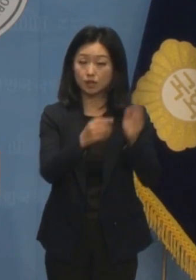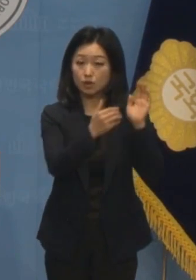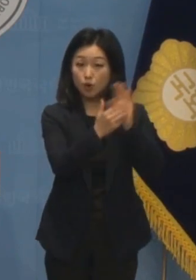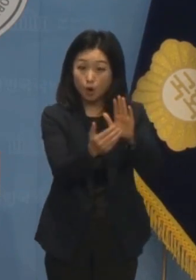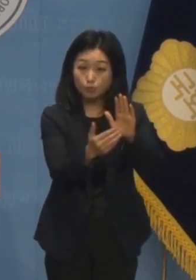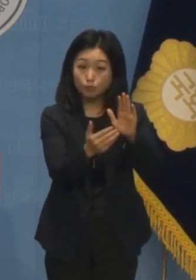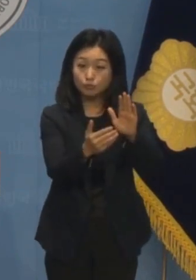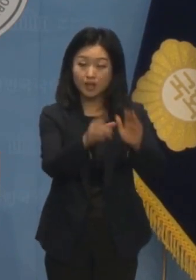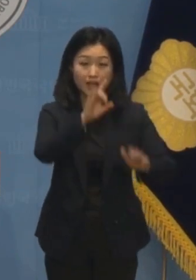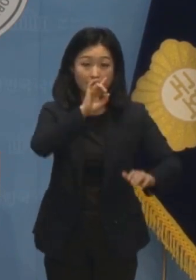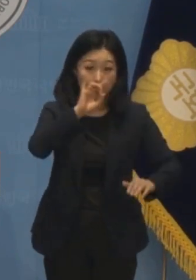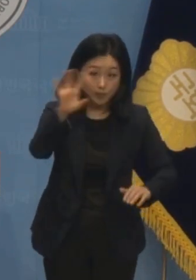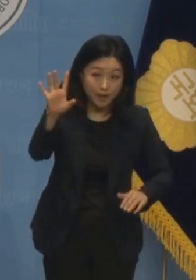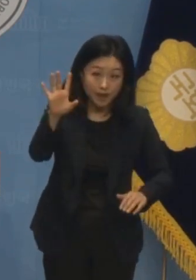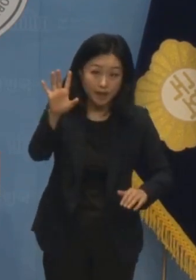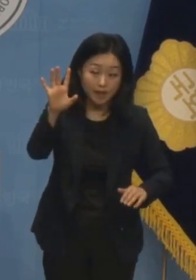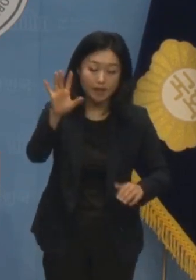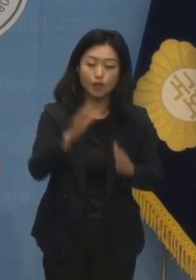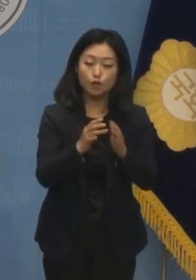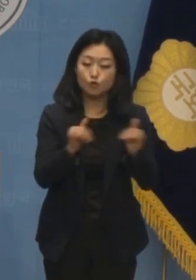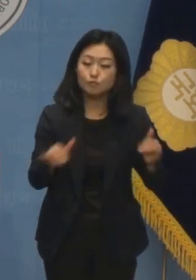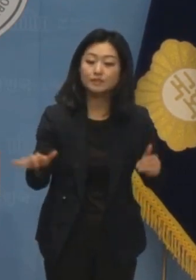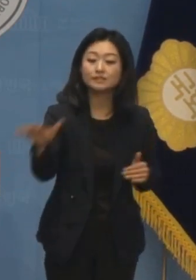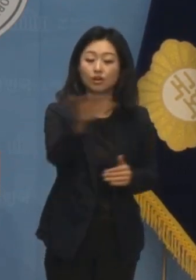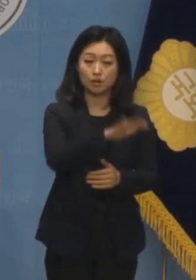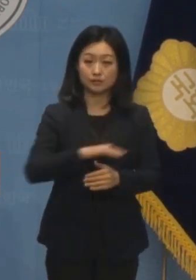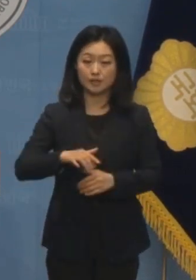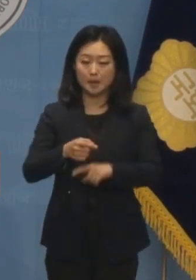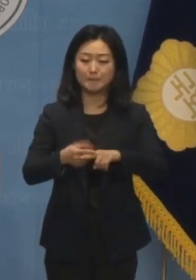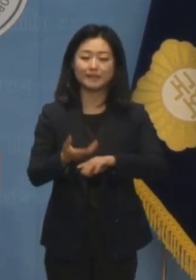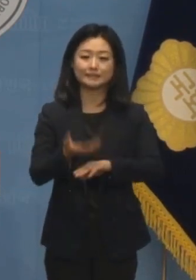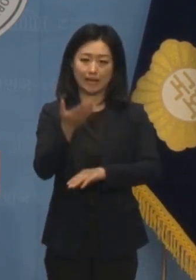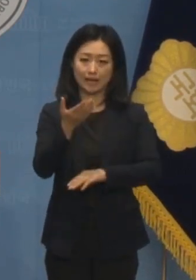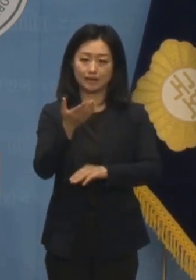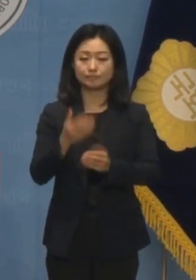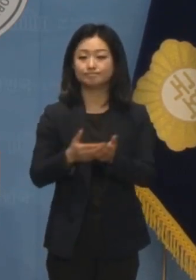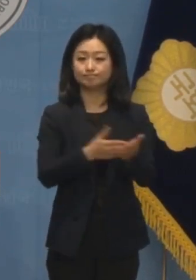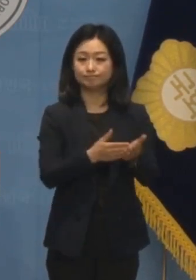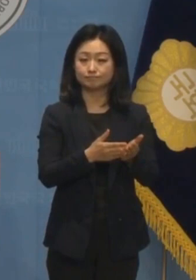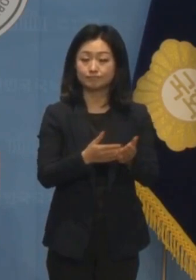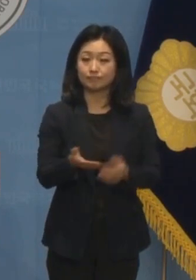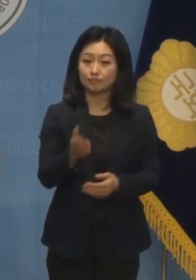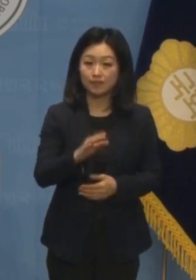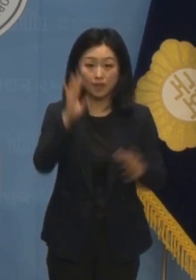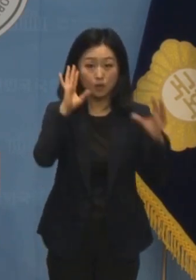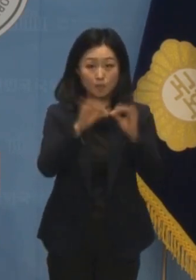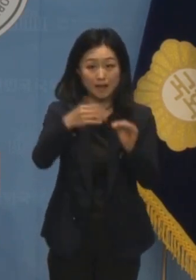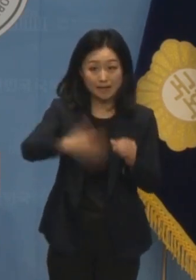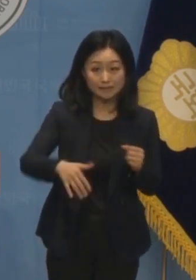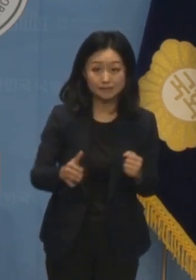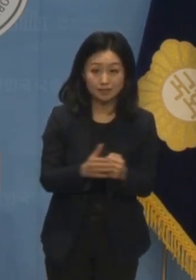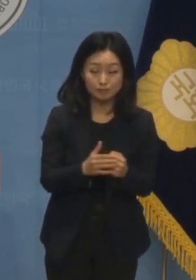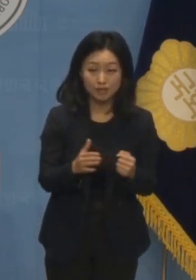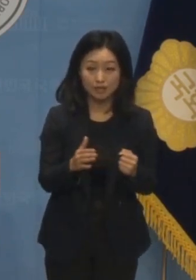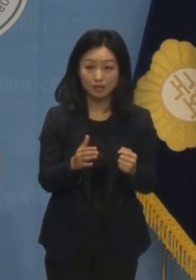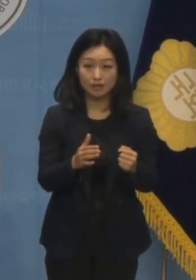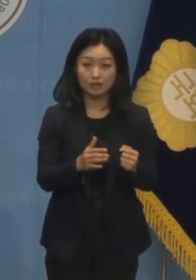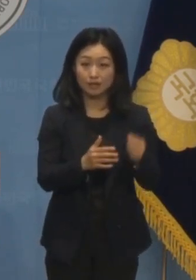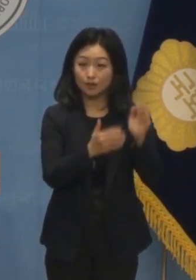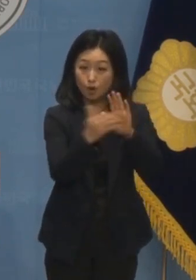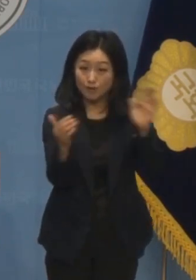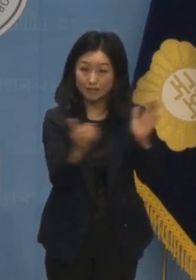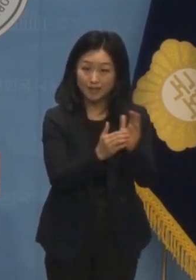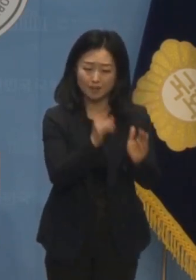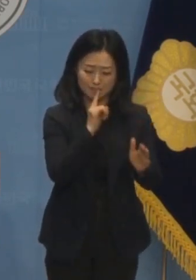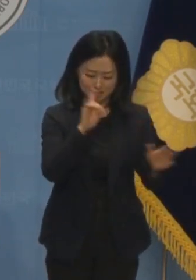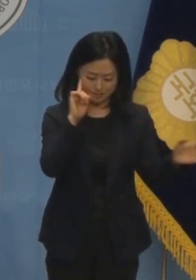행사해서는 안된다는 국민여론이 절반 이상 이었는데도 사회적 공감대를 운하는 것은 어불성설입니다